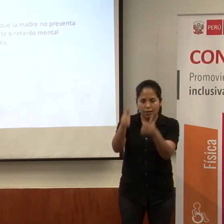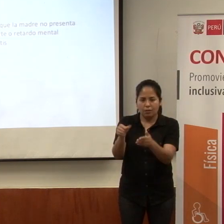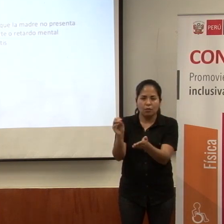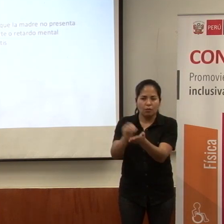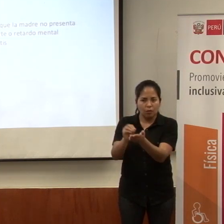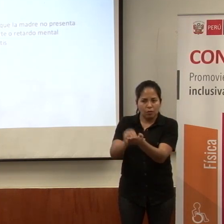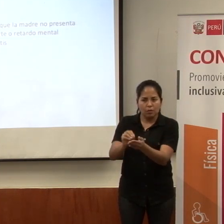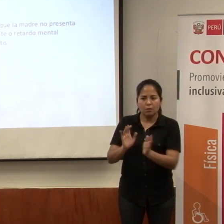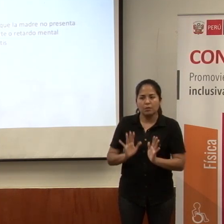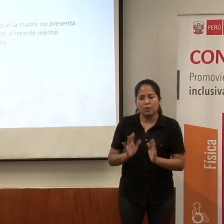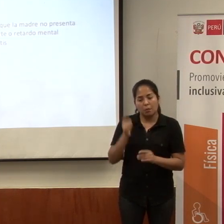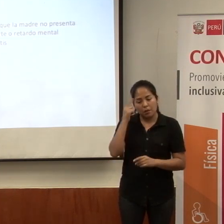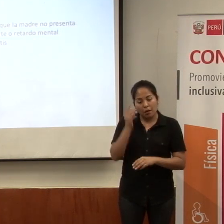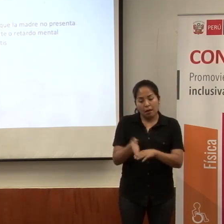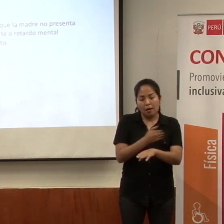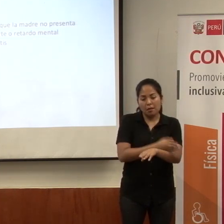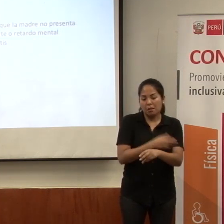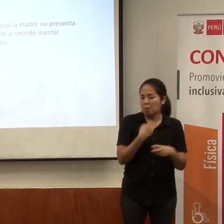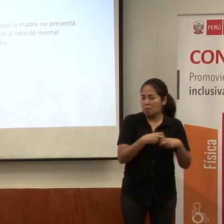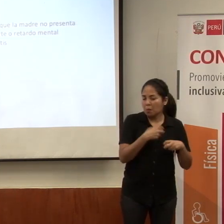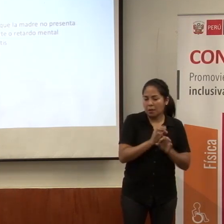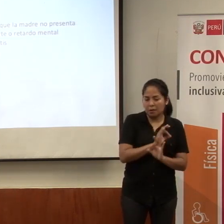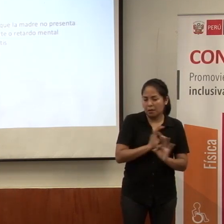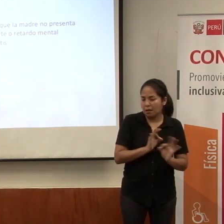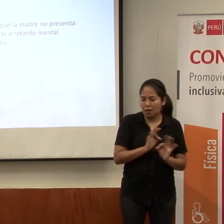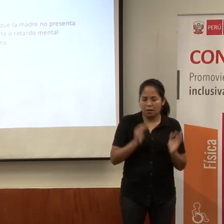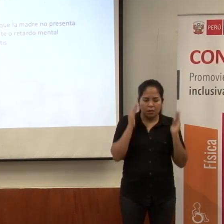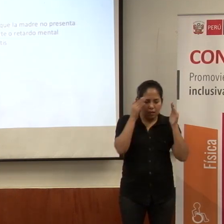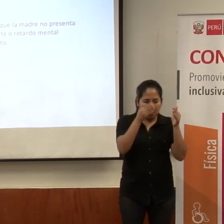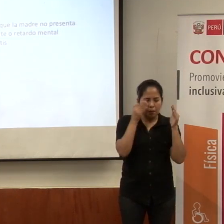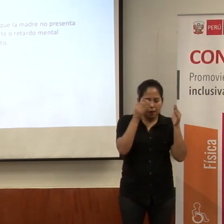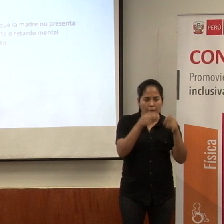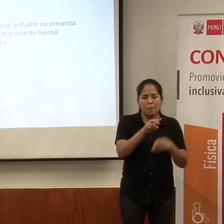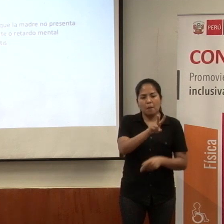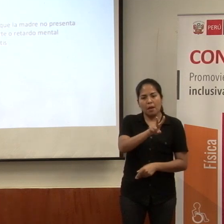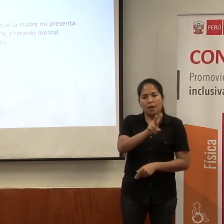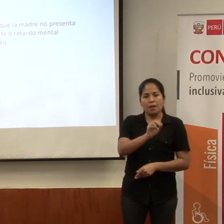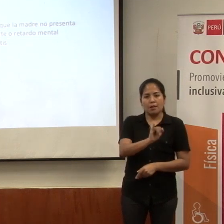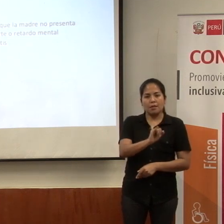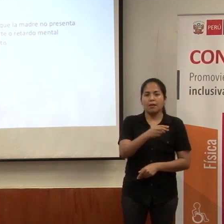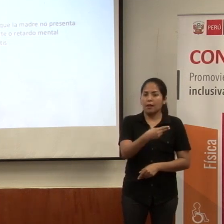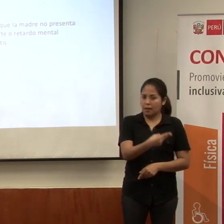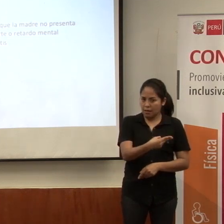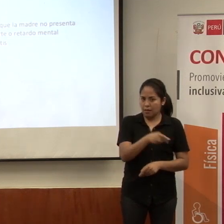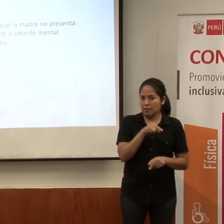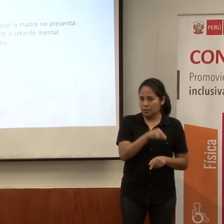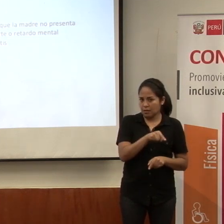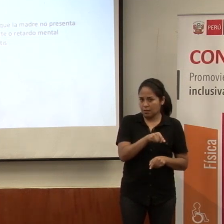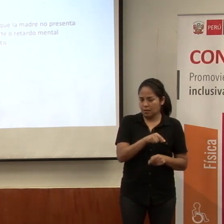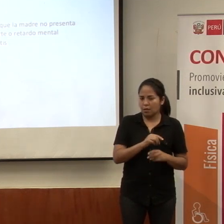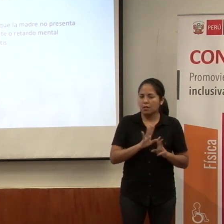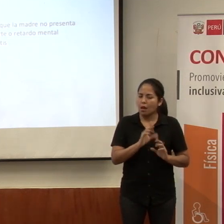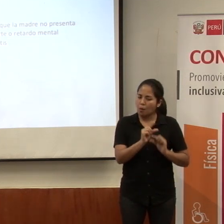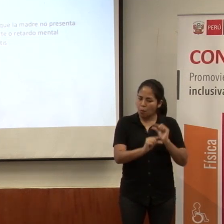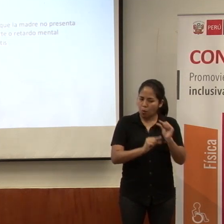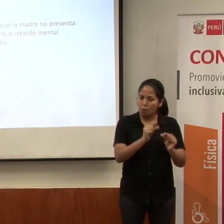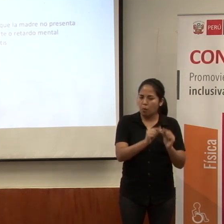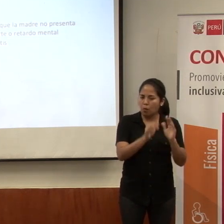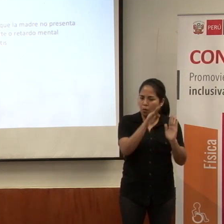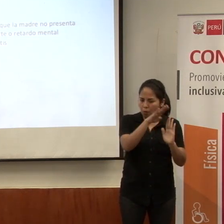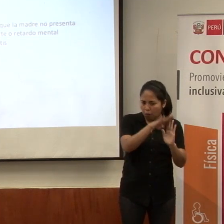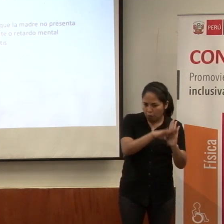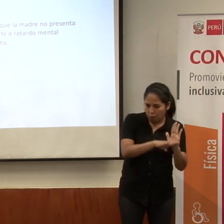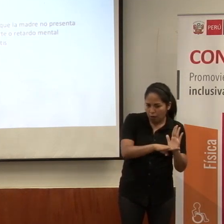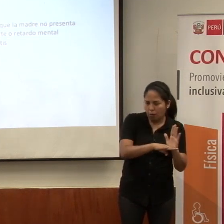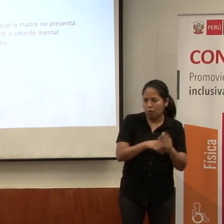y pensábamos que ya no era un problema, que todo el tema era el tema del VIH, y el VIH también. Es un problema que hemos logrado controlar, pero bajó